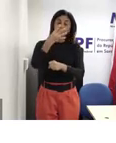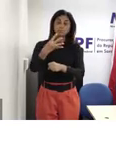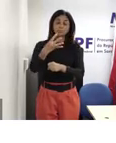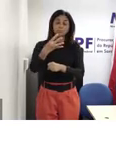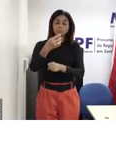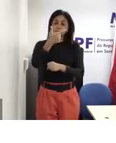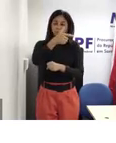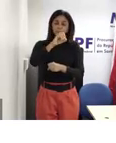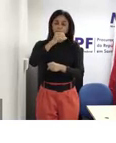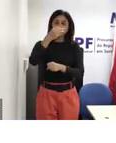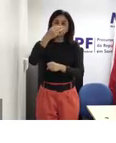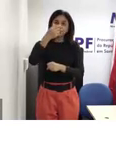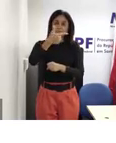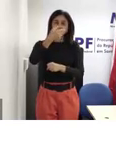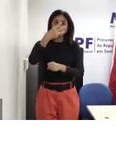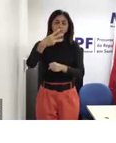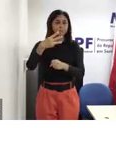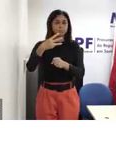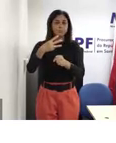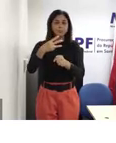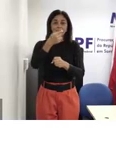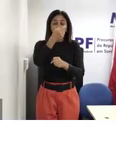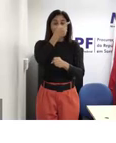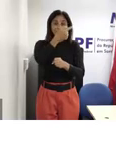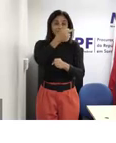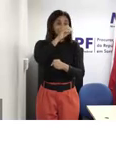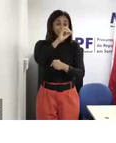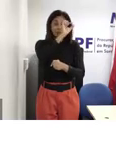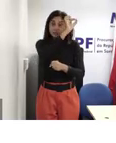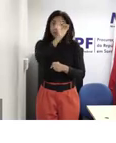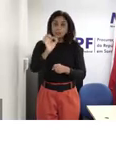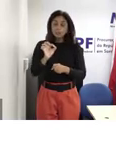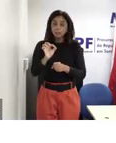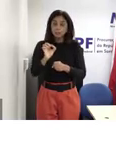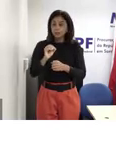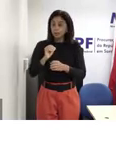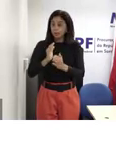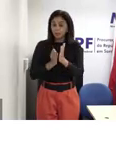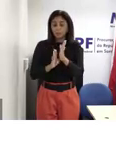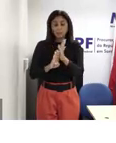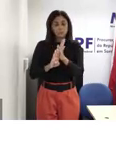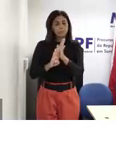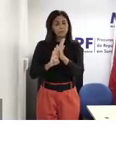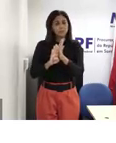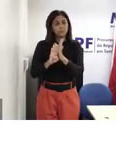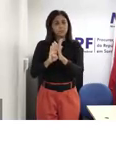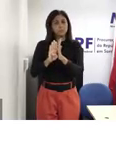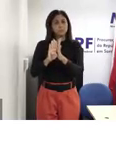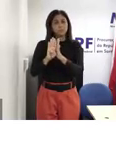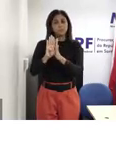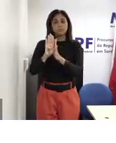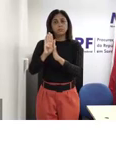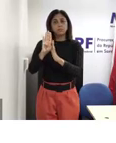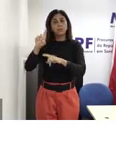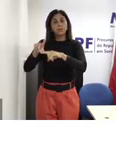denúncias Teve um aumento de 70% de 2023 para 2022 então 2023 foi